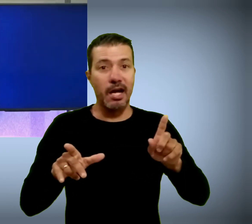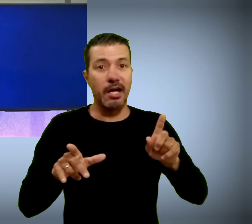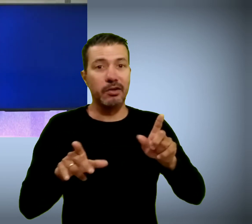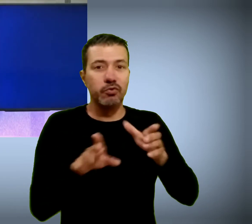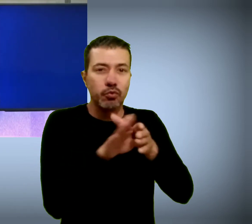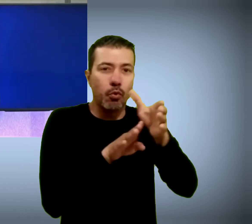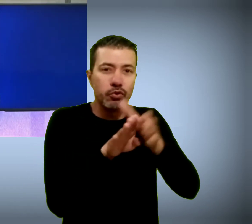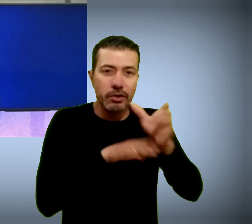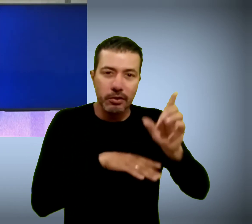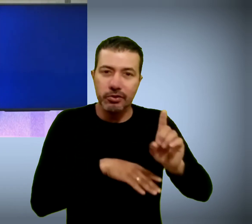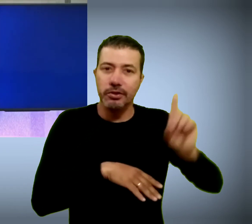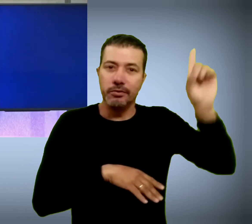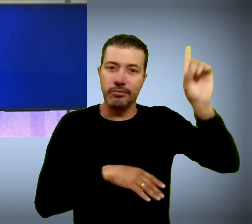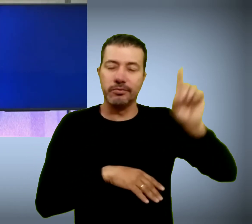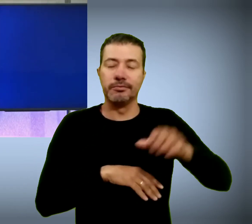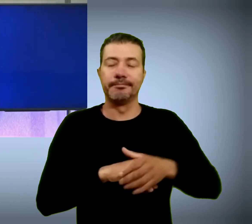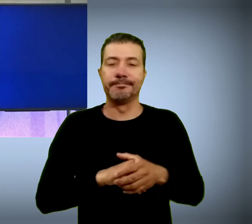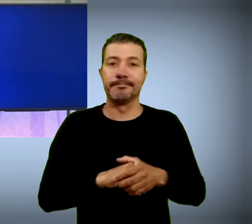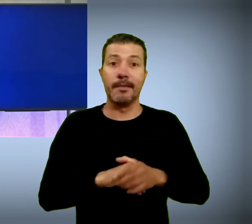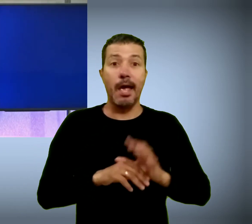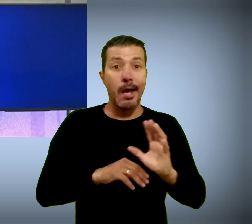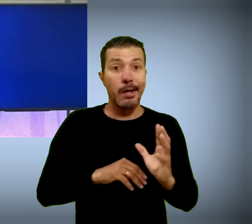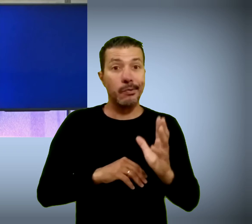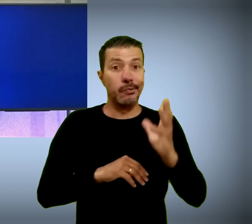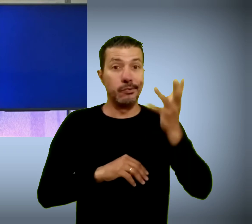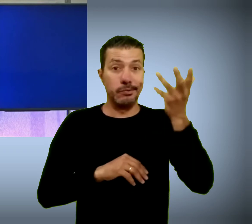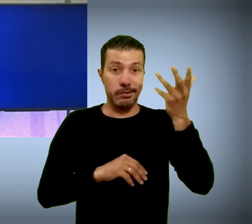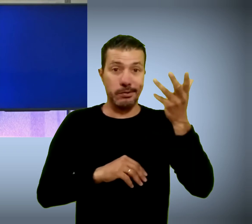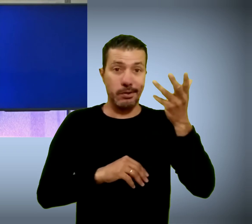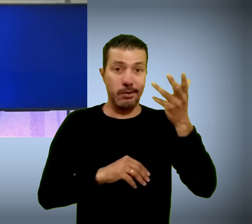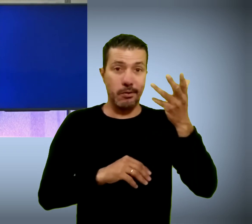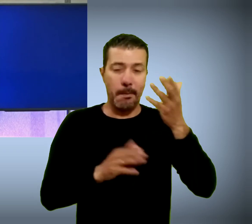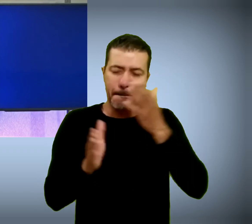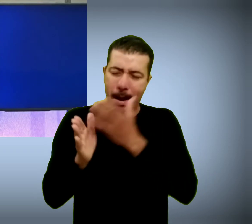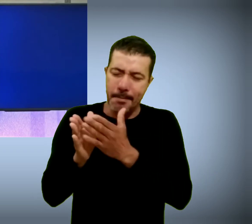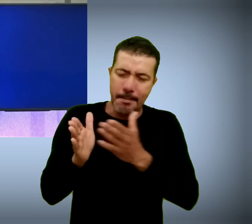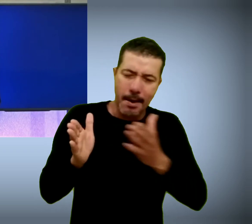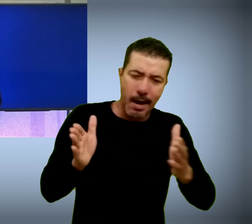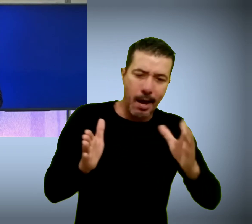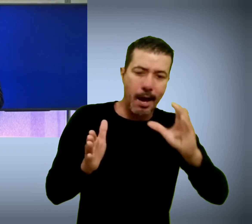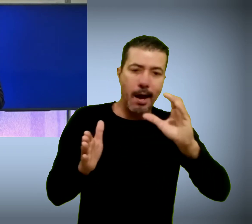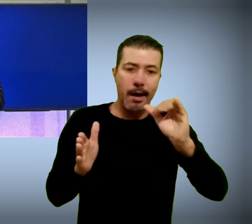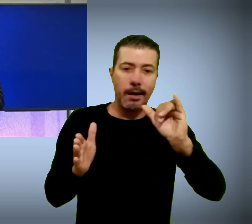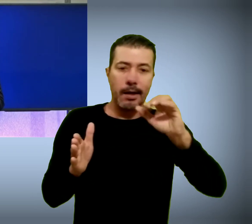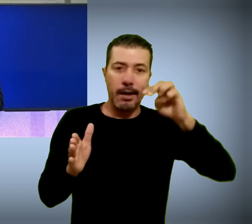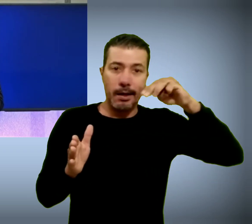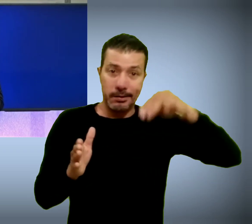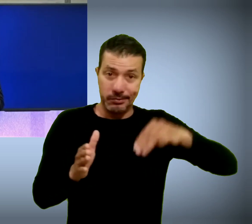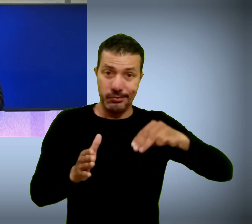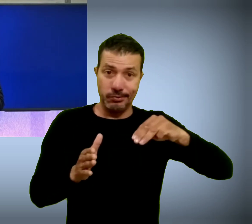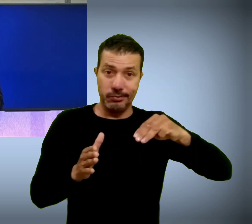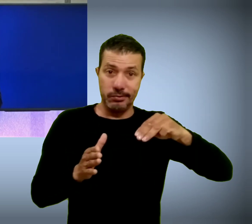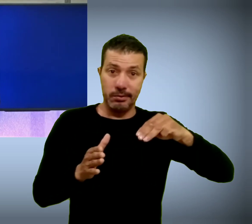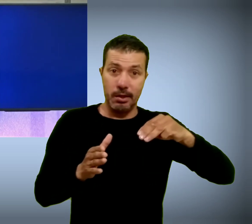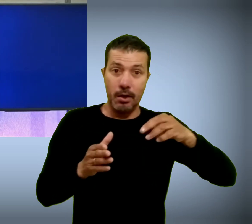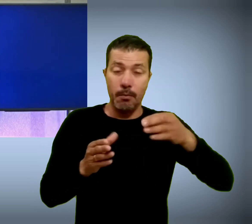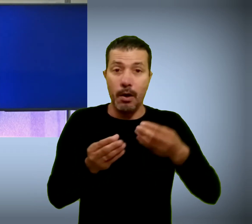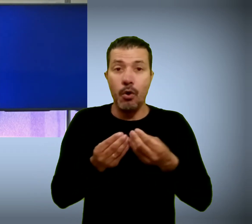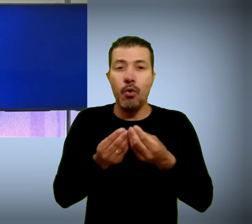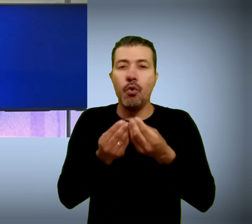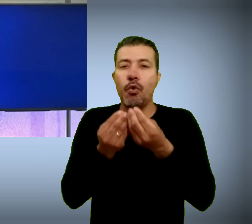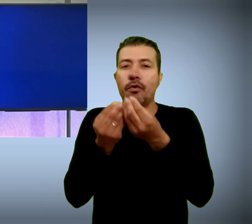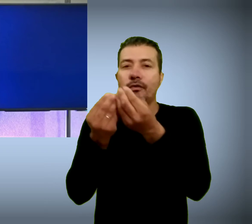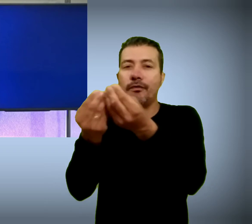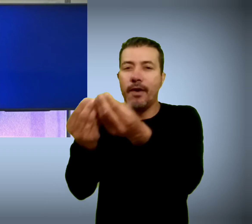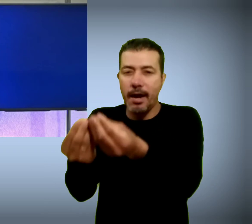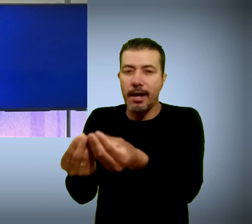agora. E aconteceu ao cabo de dias que Caim trouxe do fruto da terra uma oferta ao